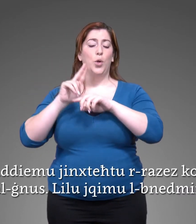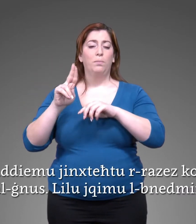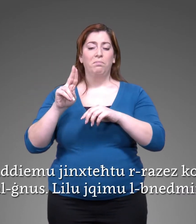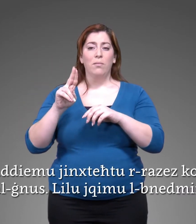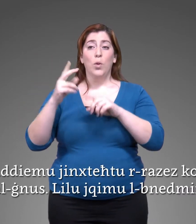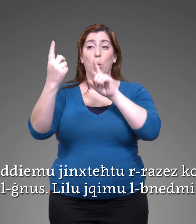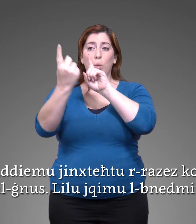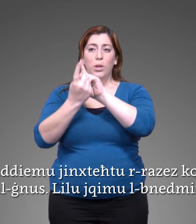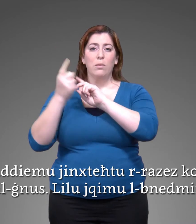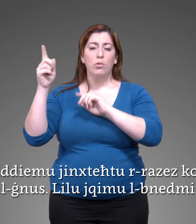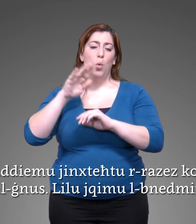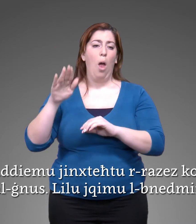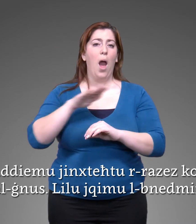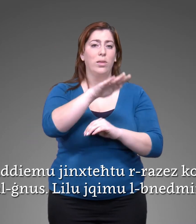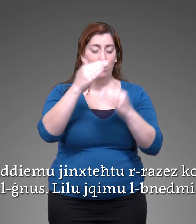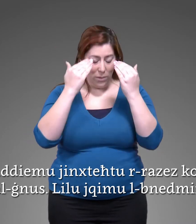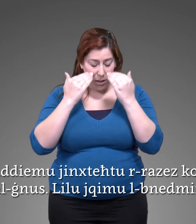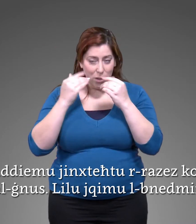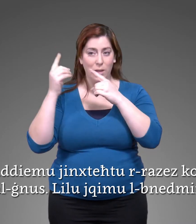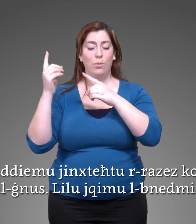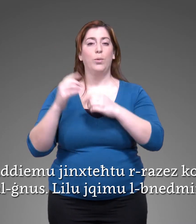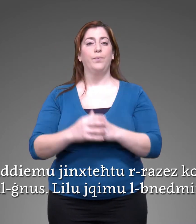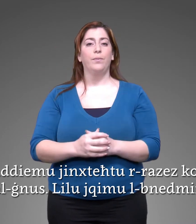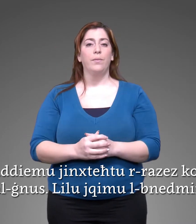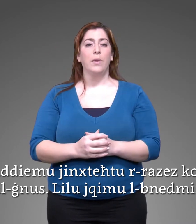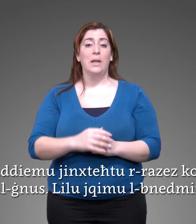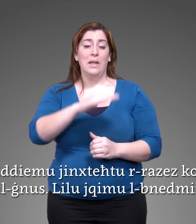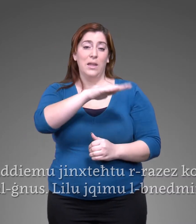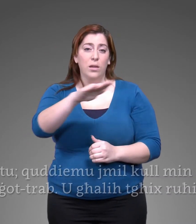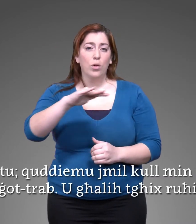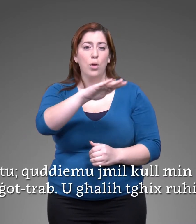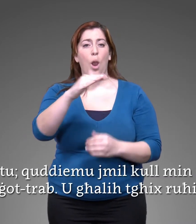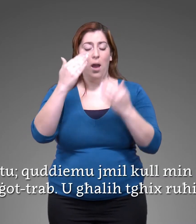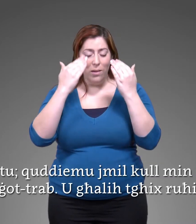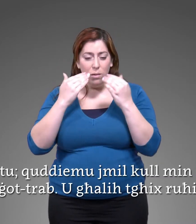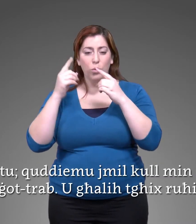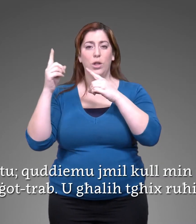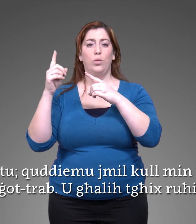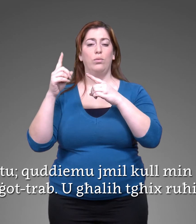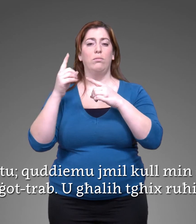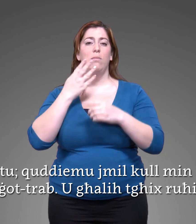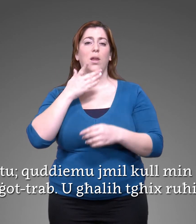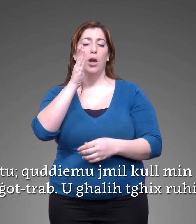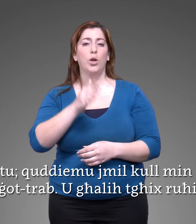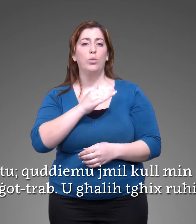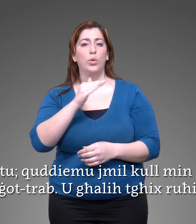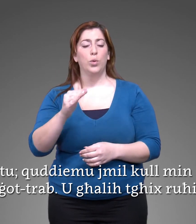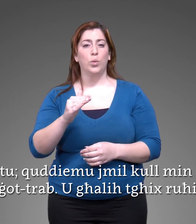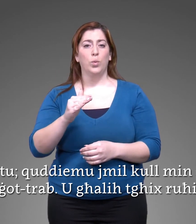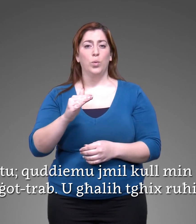-raċa t-skolla ta' l-ħġnus Lillu jimu l-bnadmina li jimutu U d-dimu jimil kul min